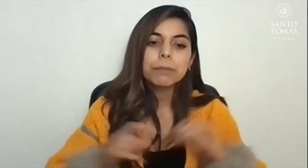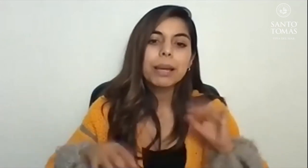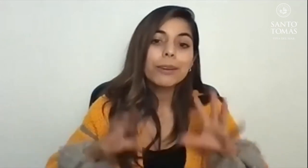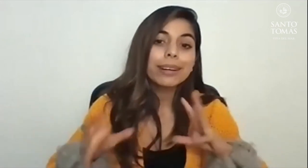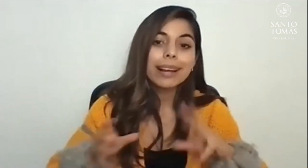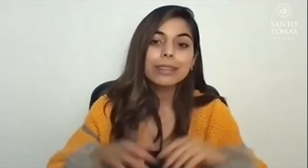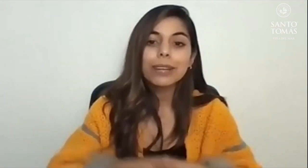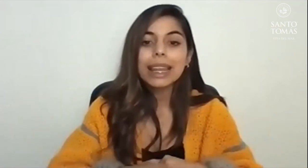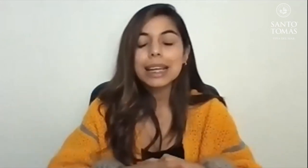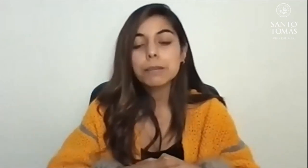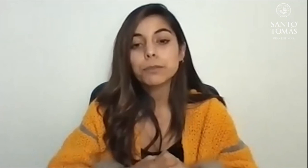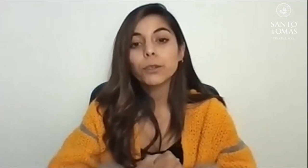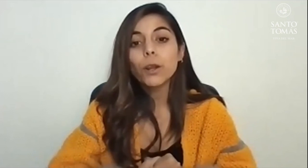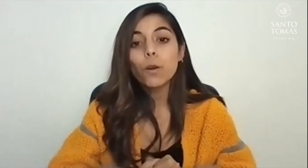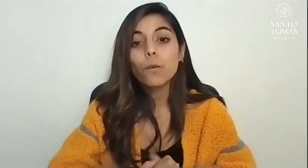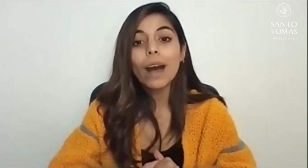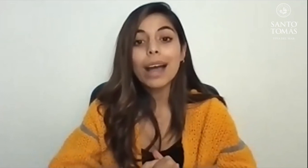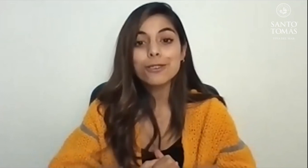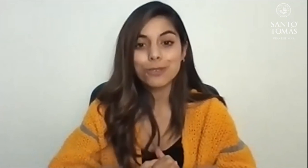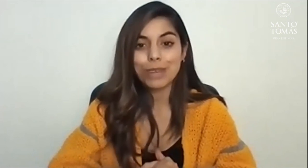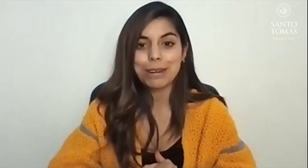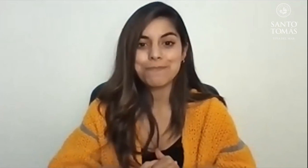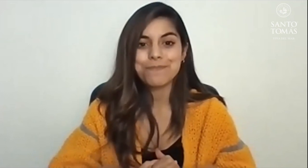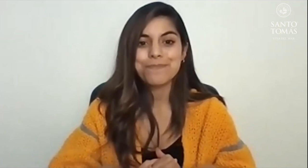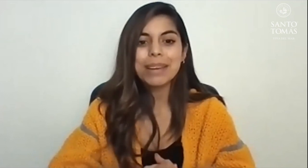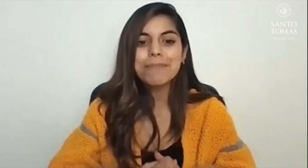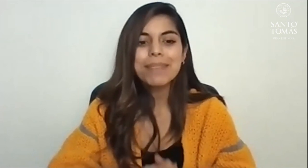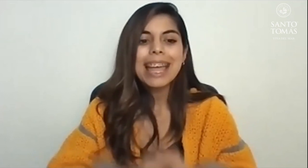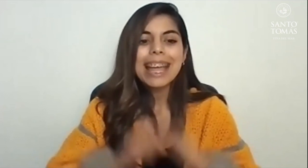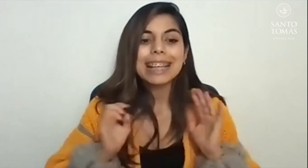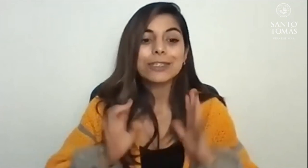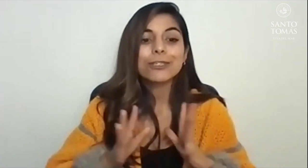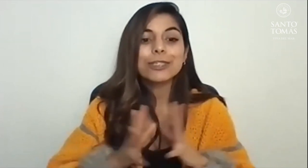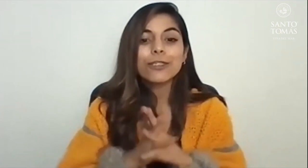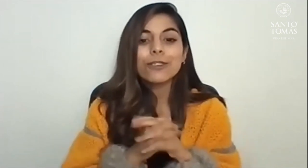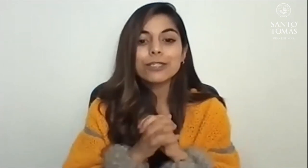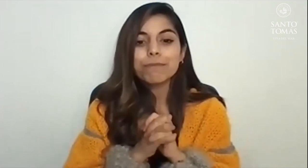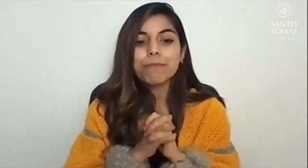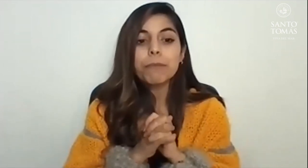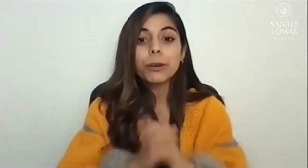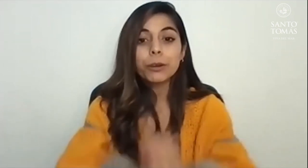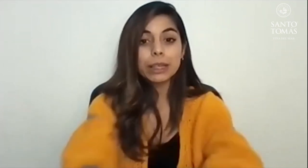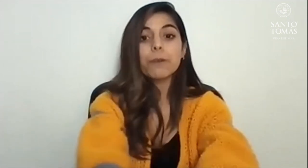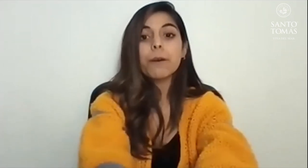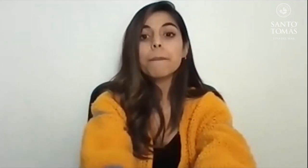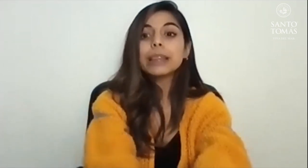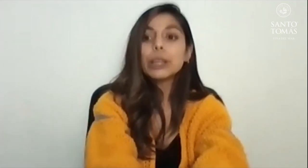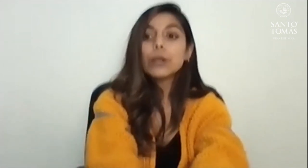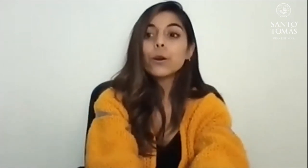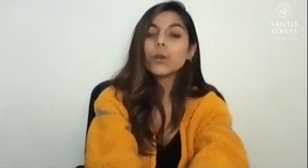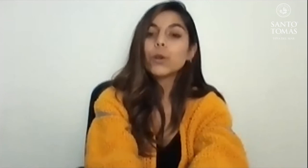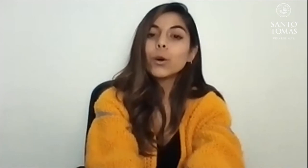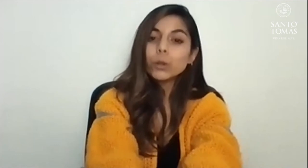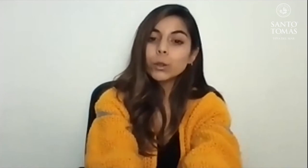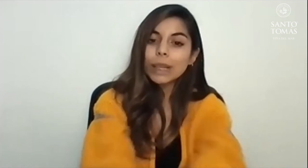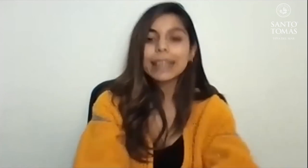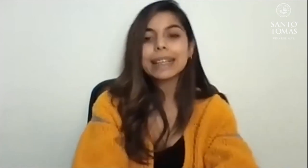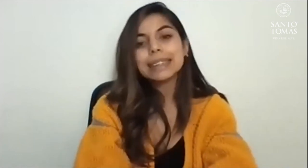de los relatos y las descripciones los va a ayudar. Bien, entonces nos vamos a encontrar nuevamente con otros